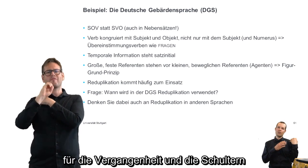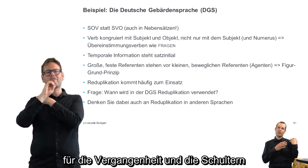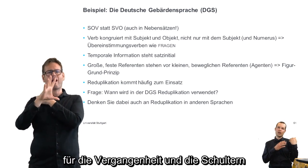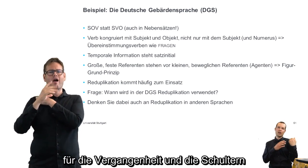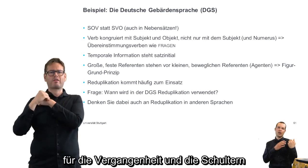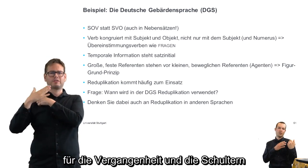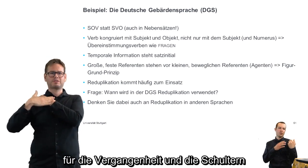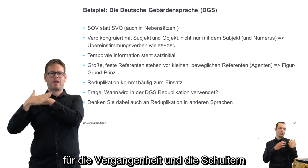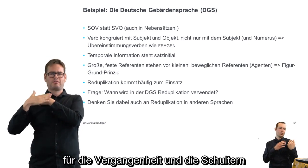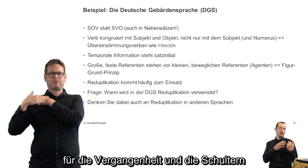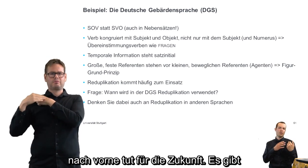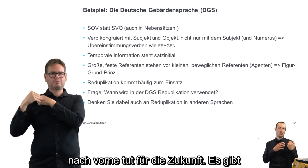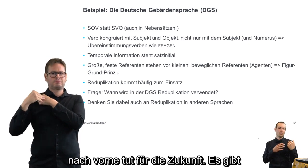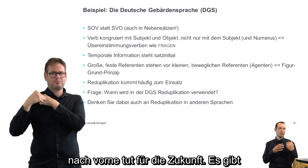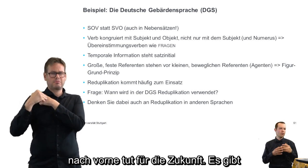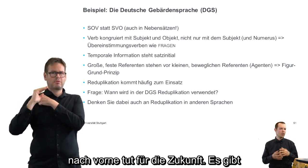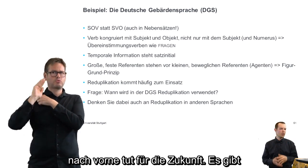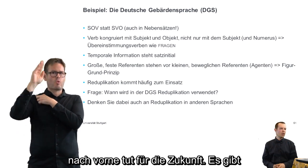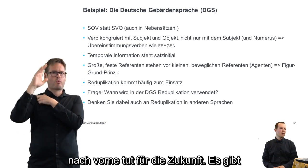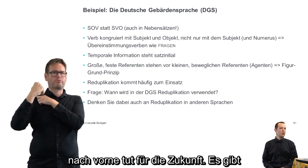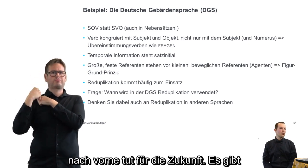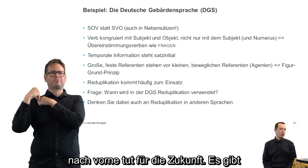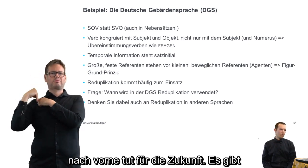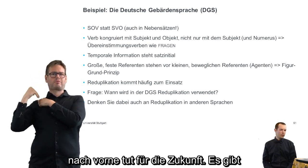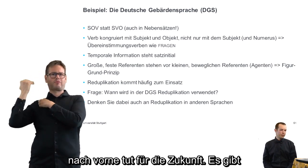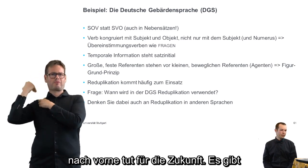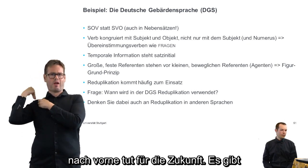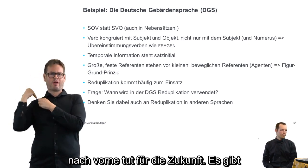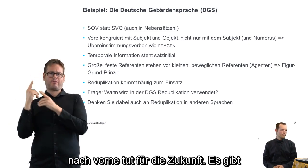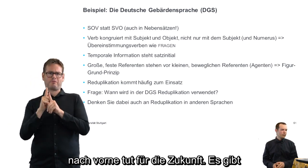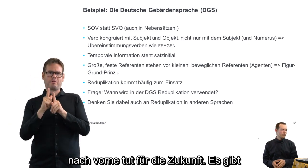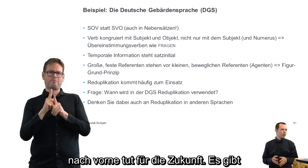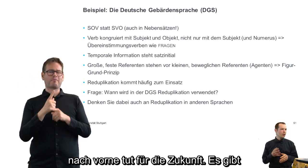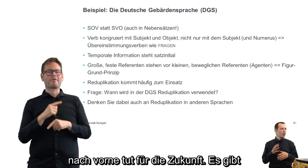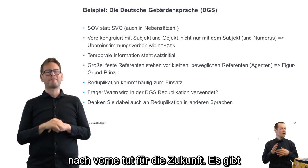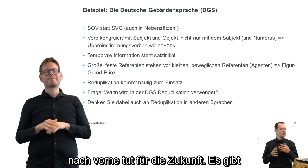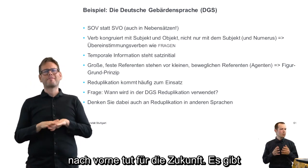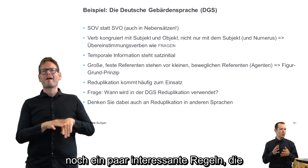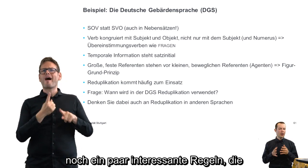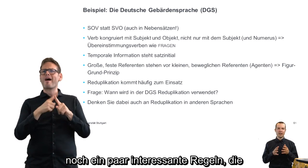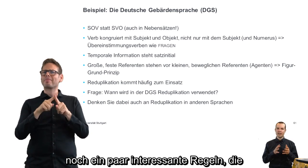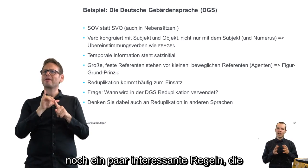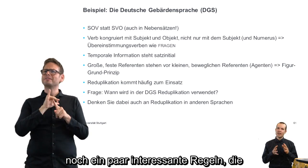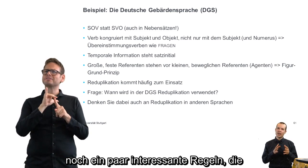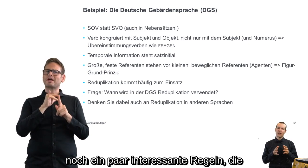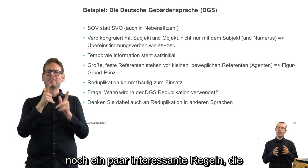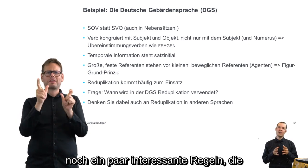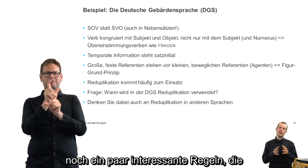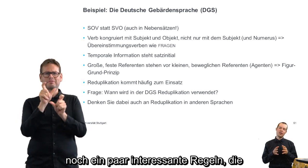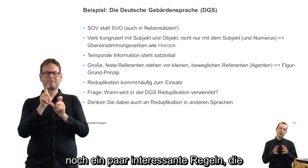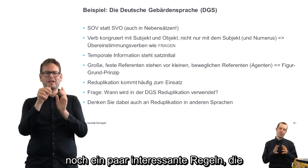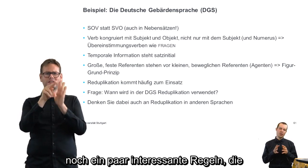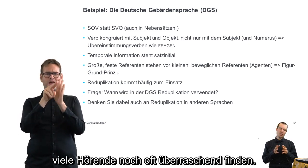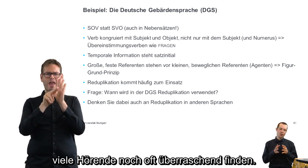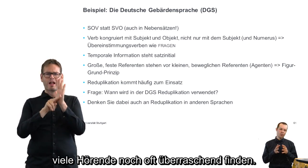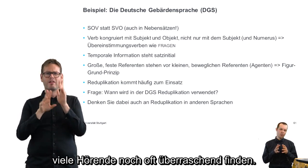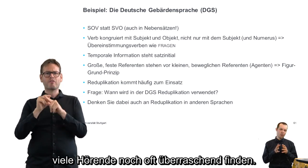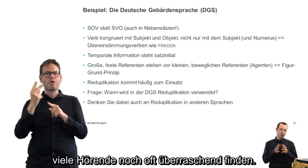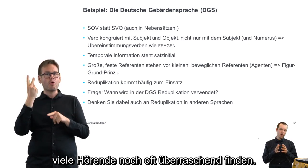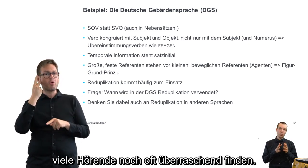hinten für die Vergangenheit und die Schulter nach vorne tut für die Zukunft es gibt noch ein paar interessantere Regeln die